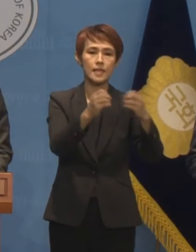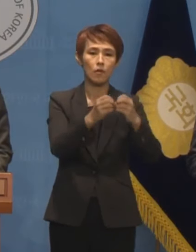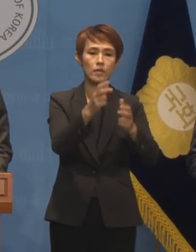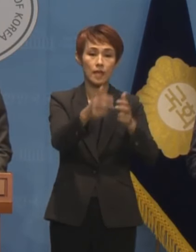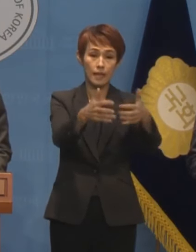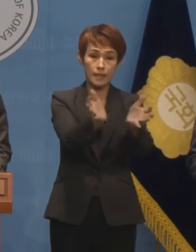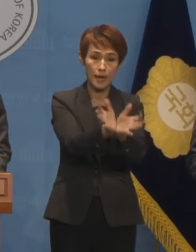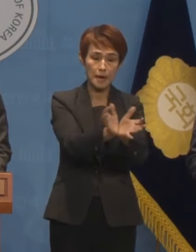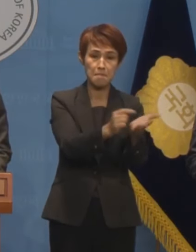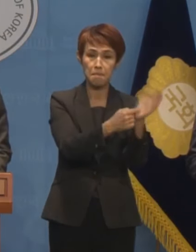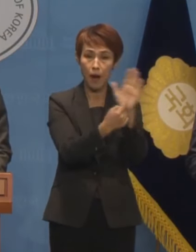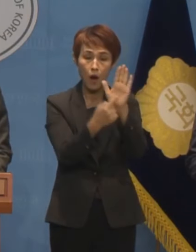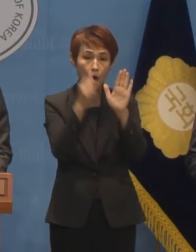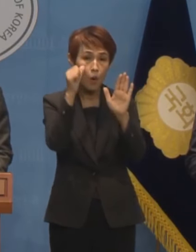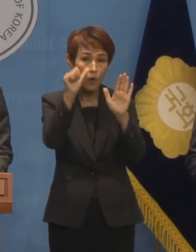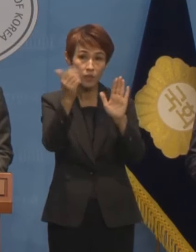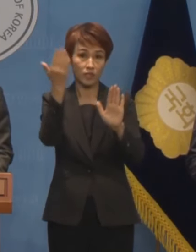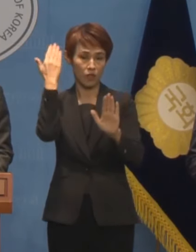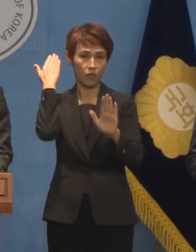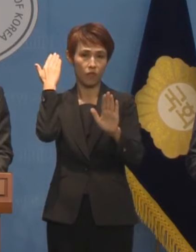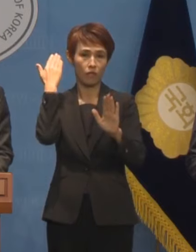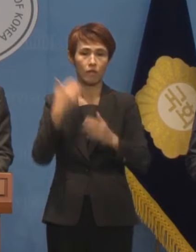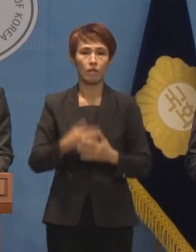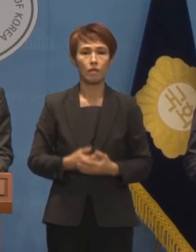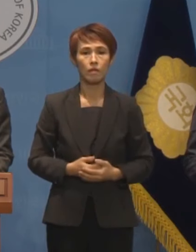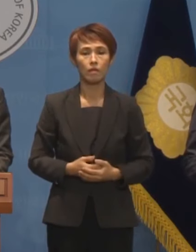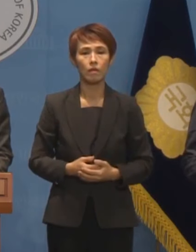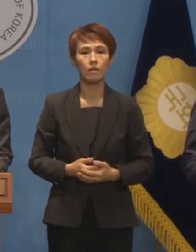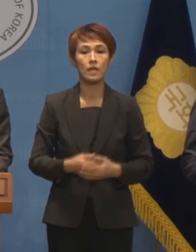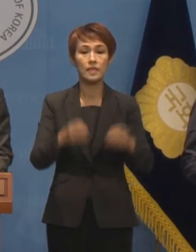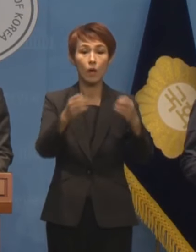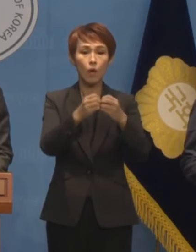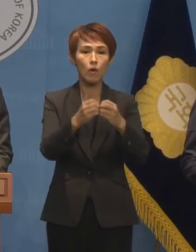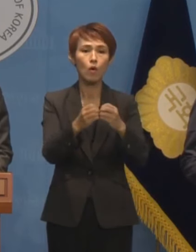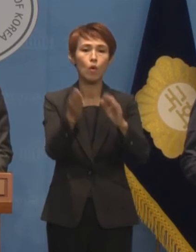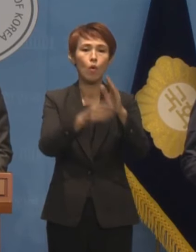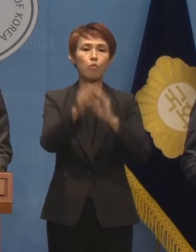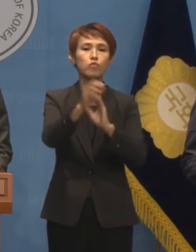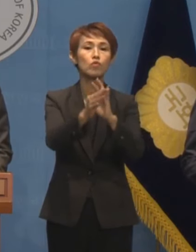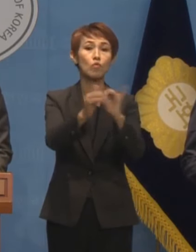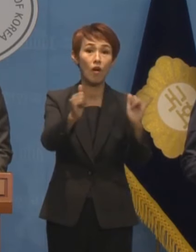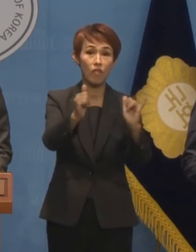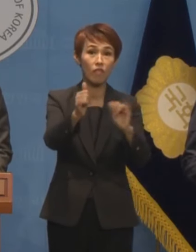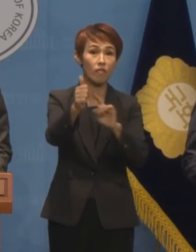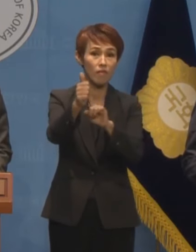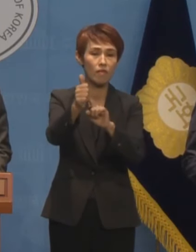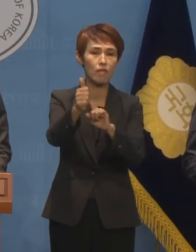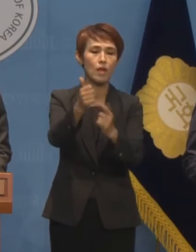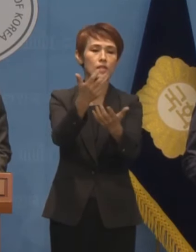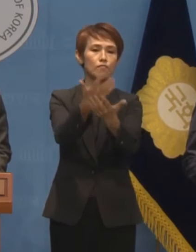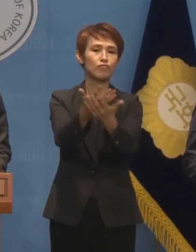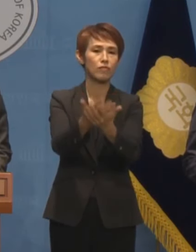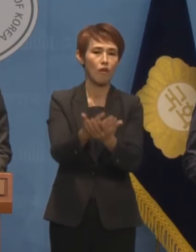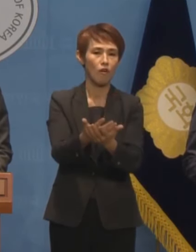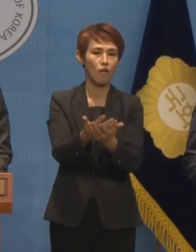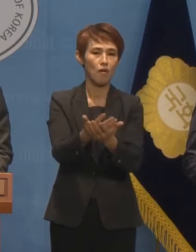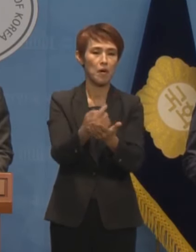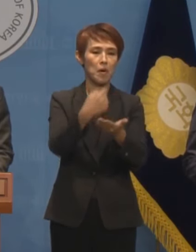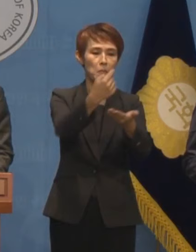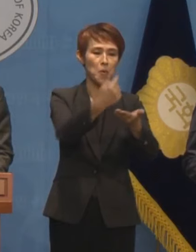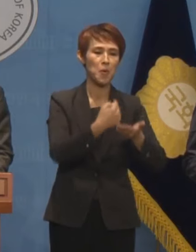전인 2022년 10월경 창원시 고위 공무원들로부터 대비 문서를